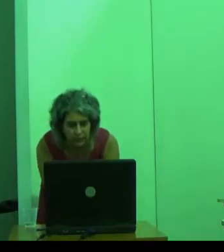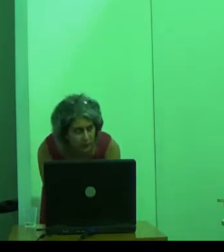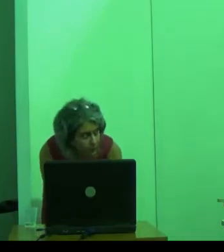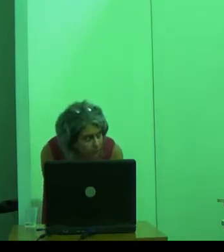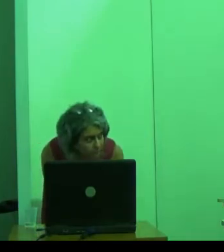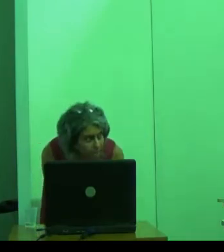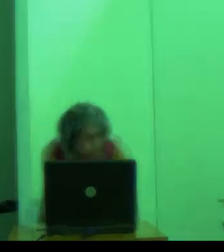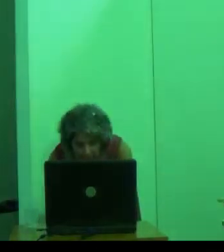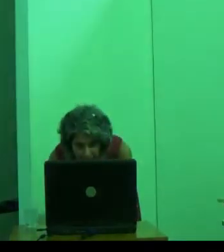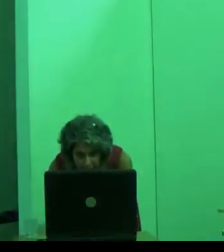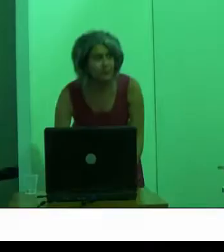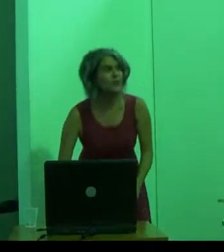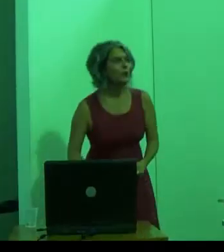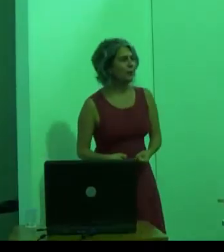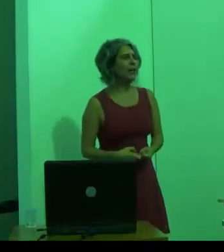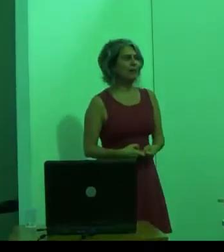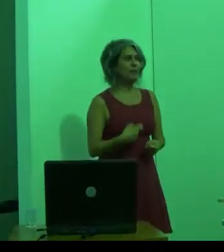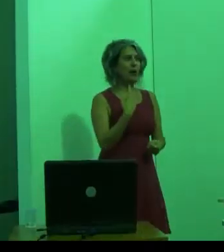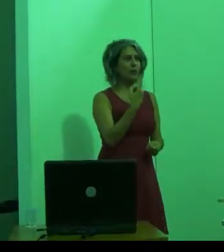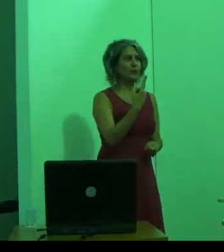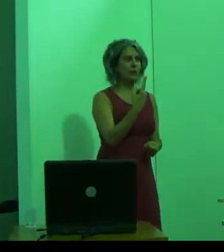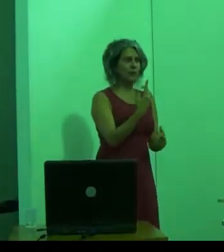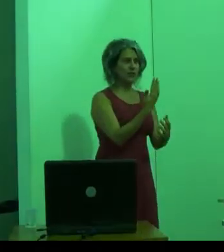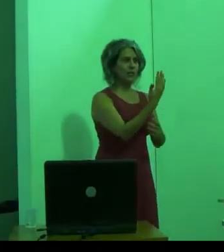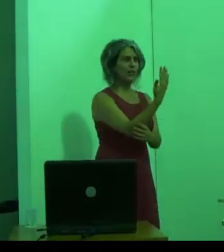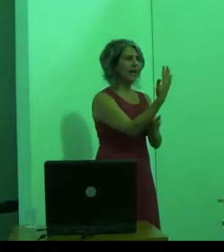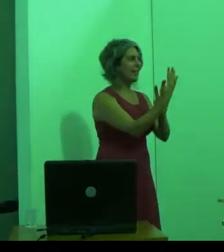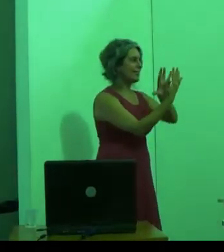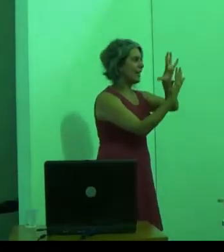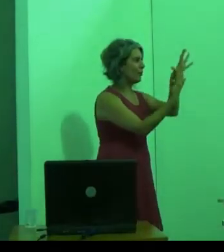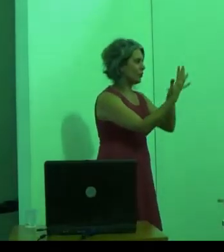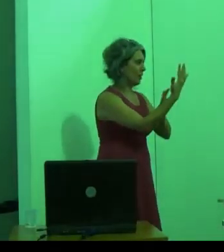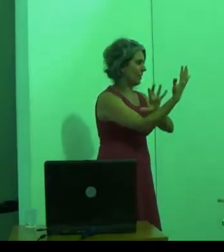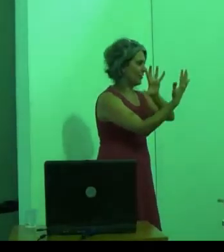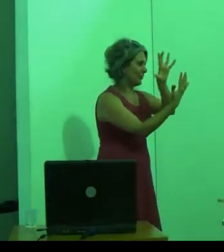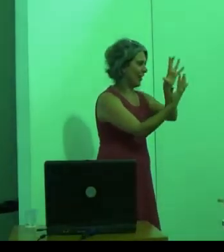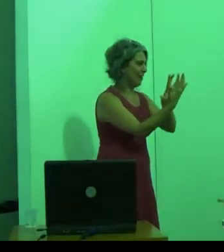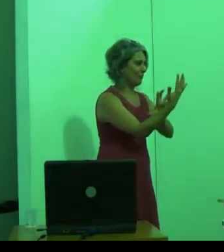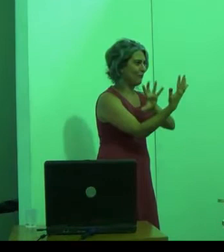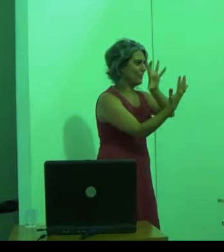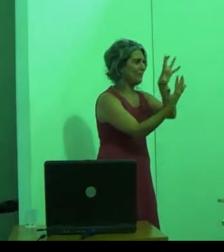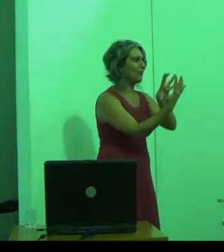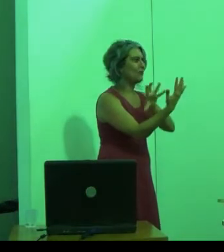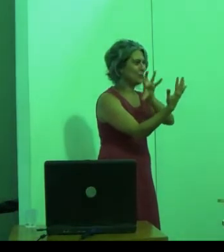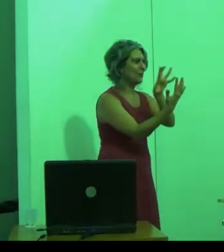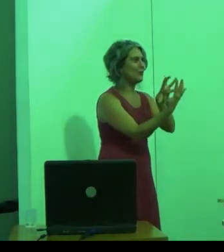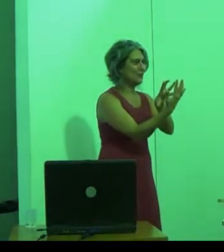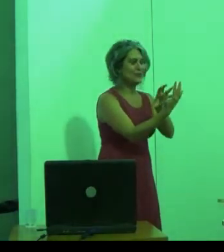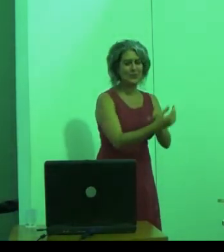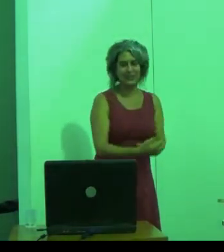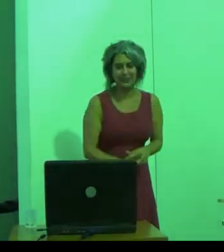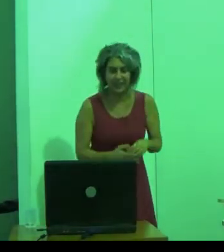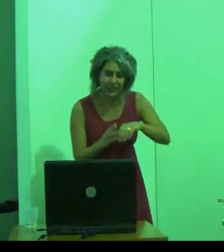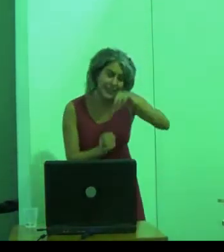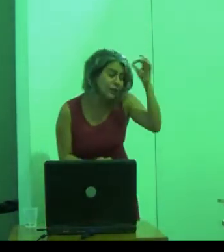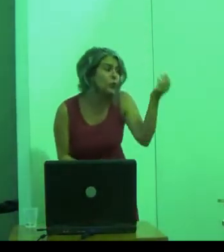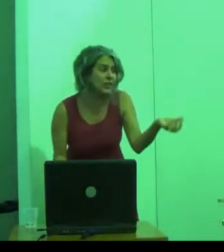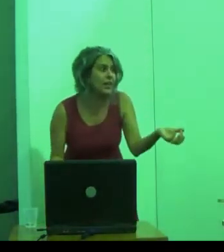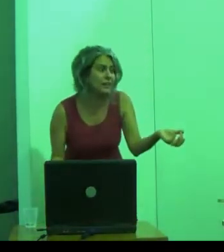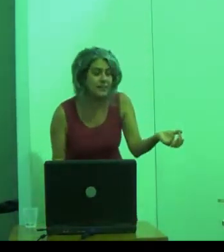tal. É difícil ler um gráfico, porque você olhar gestalticamente o gráfico, você vai construindo seu raciocínio, né? Eu estou linearizando o